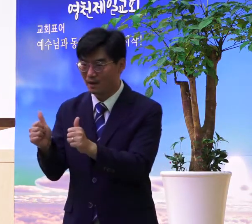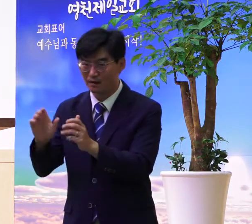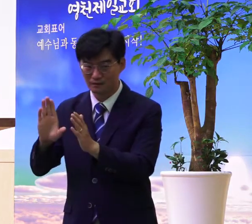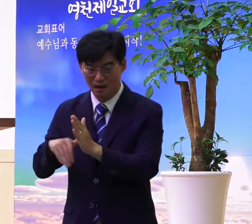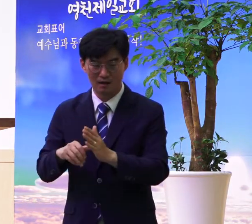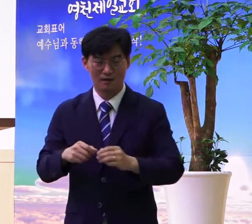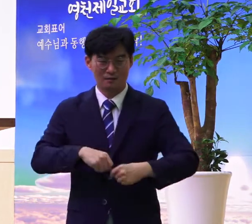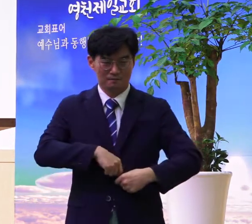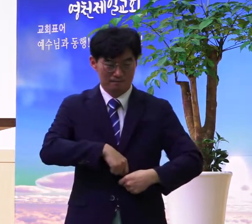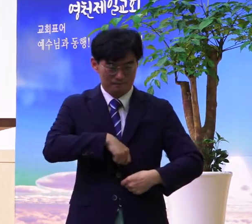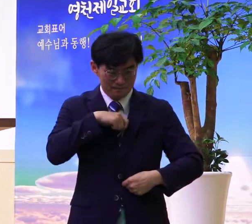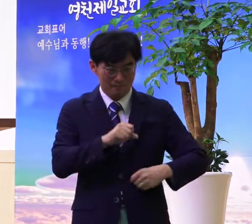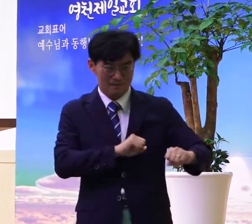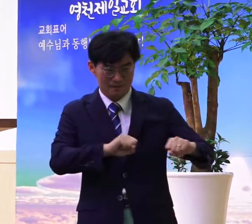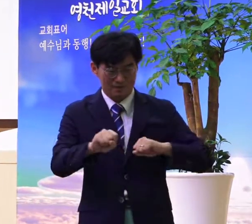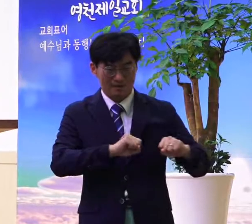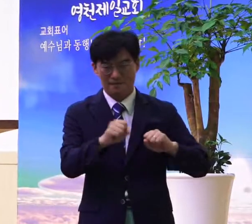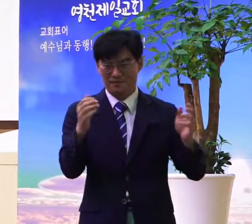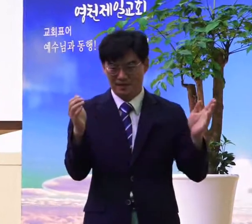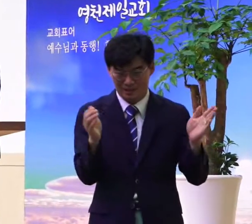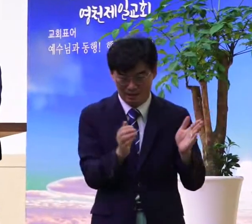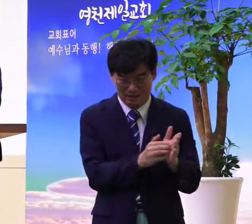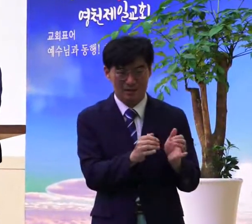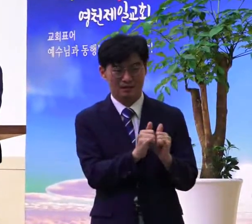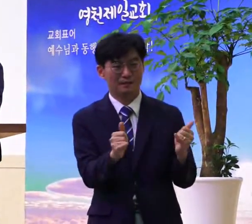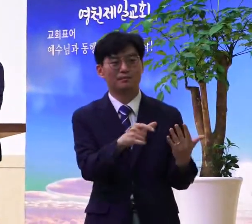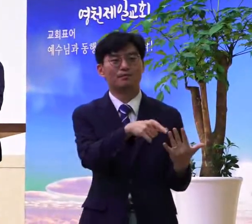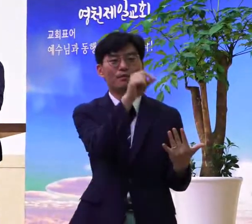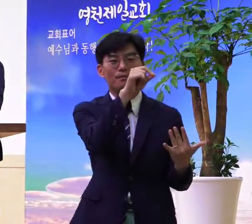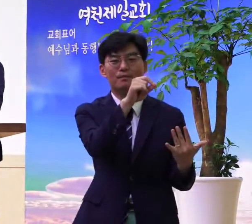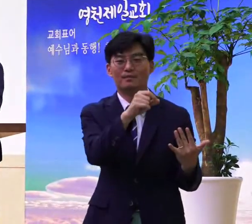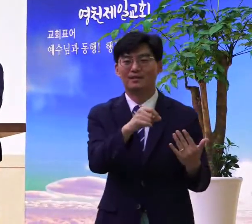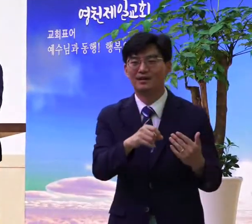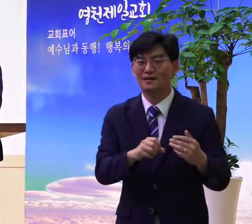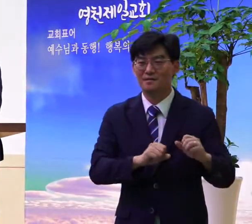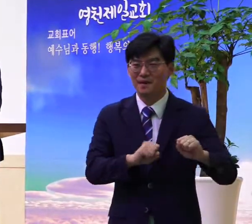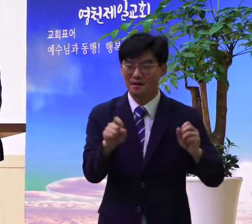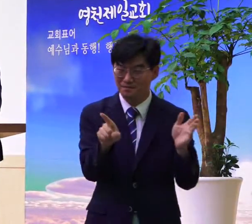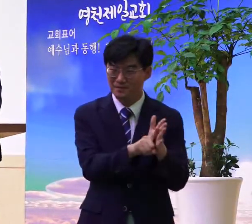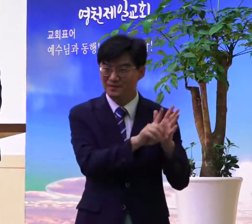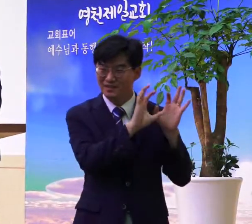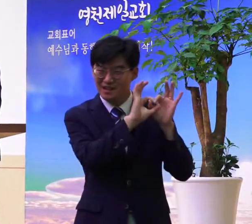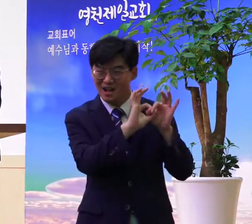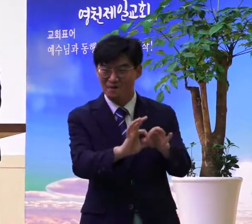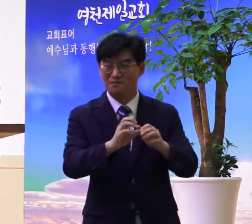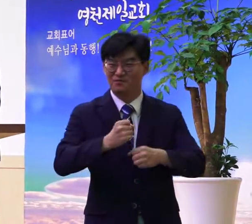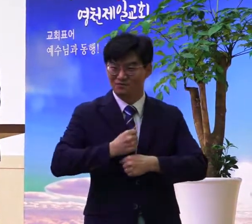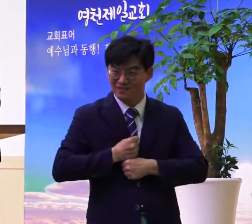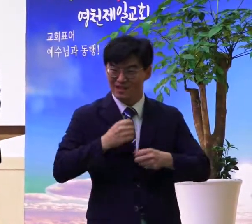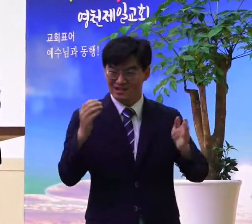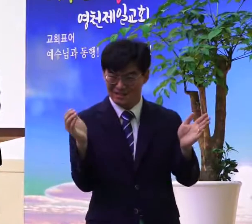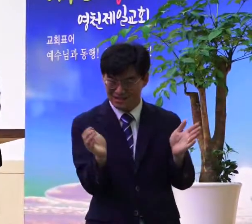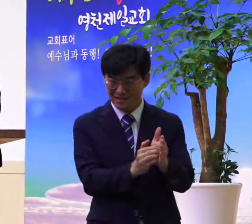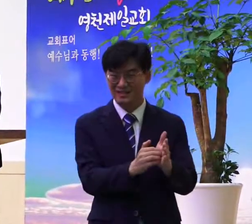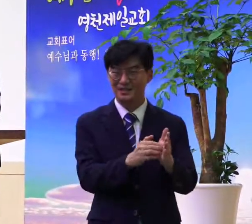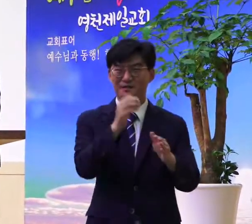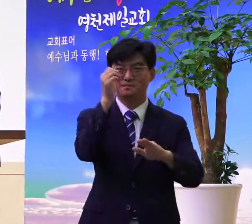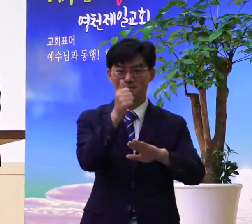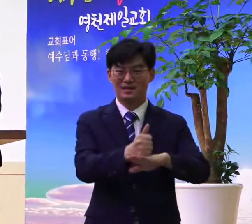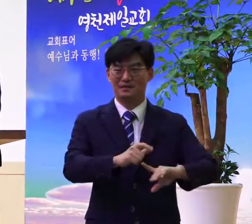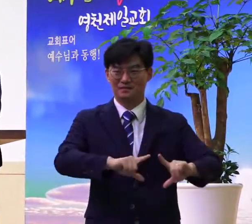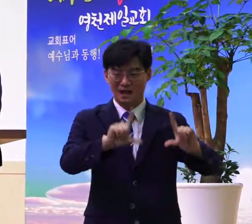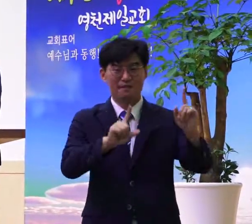선한 싸움을 싸우고 달려갈 길을 다 마치고 믿음을 지키는 성도들에게 의의